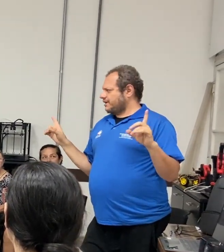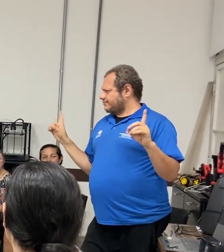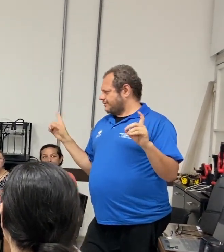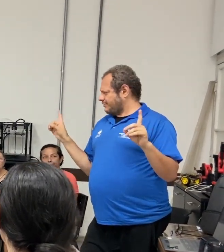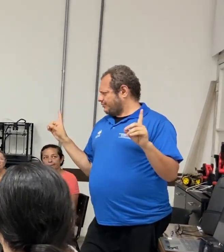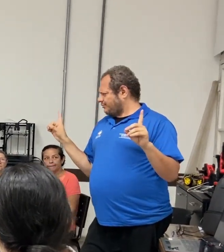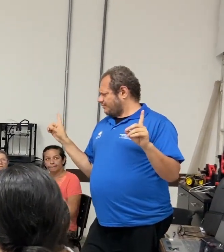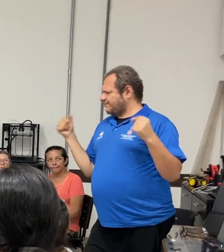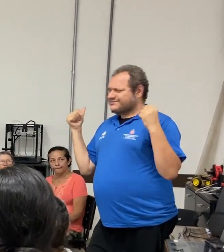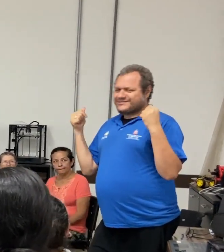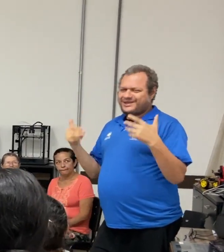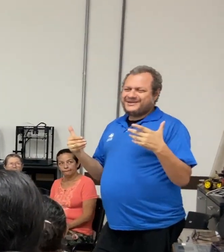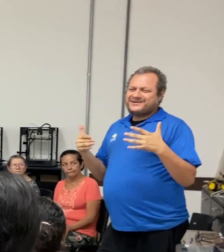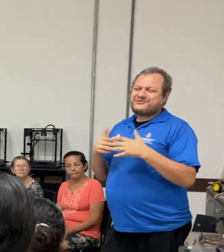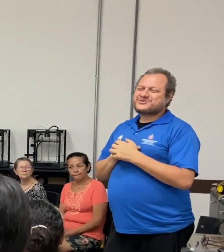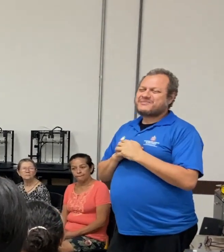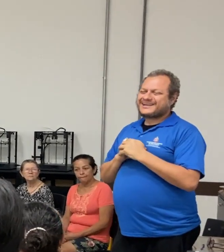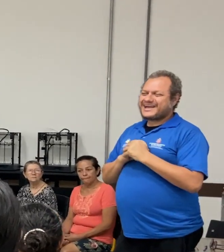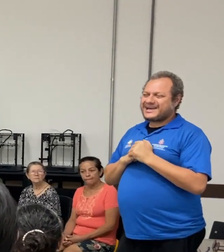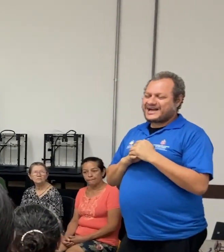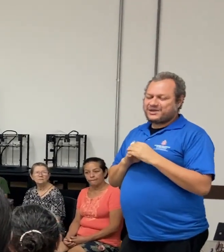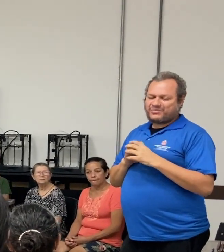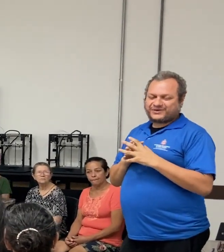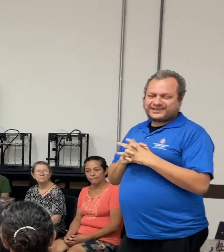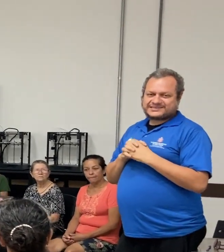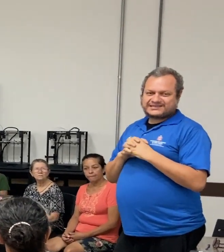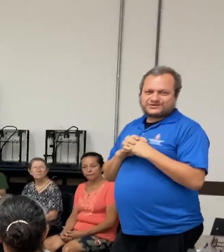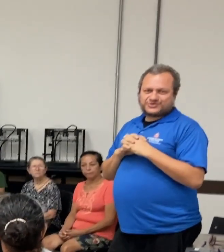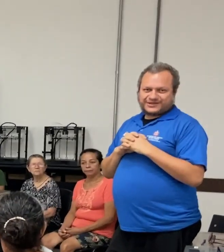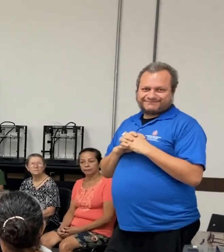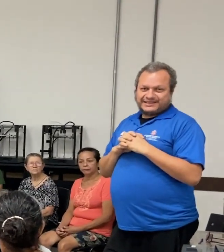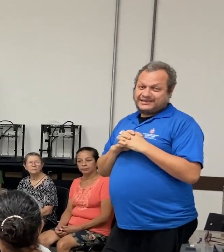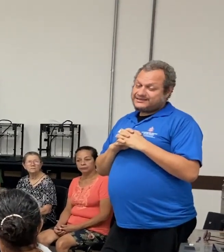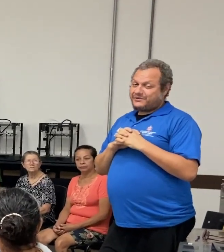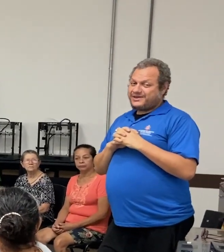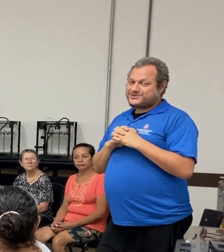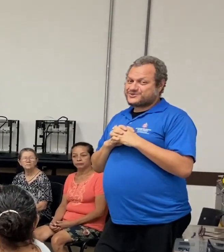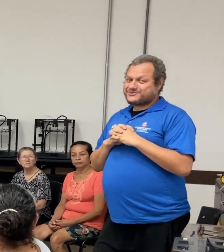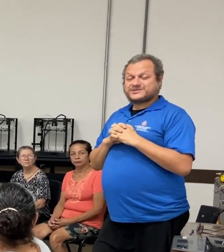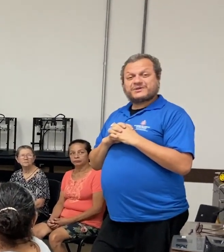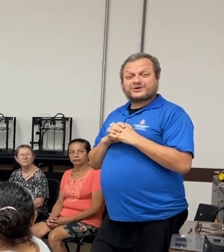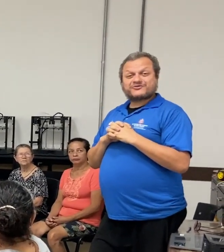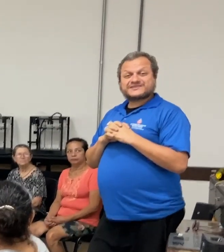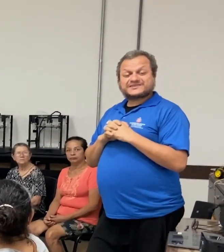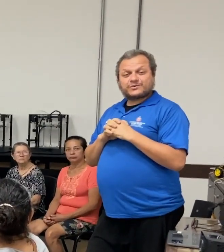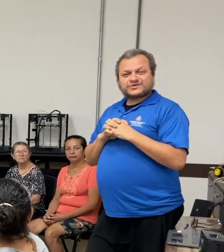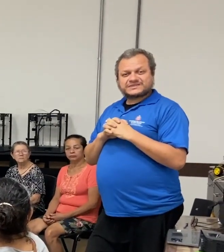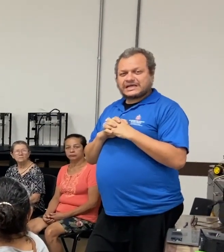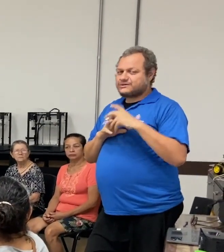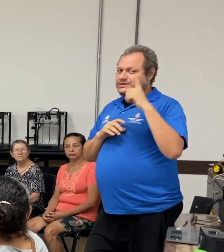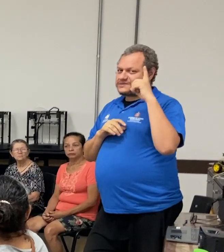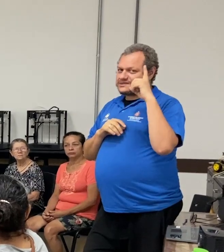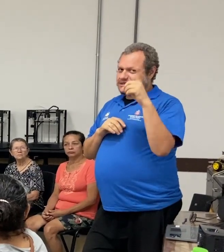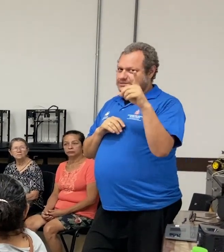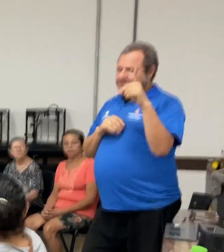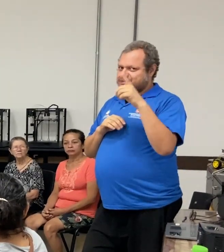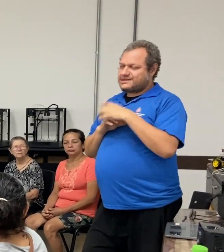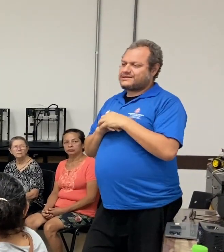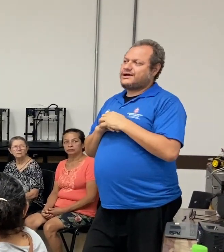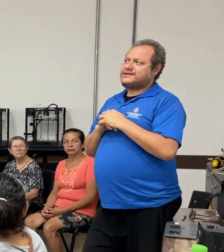branco. Não. Né? Vamos marcar a importância desse dia. Então é isso, espero que vocês tenham gostado, não esqueçam desses detalhes,